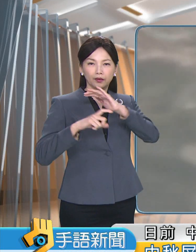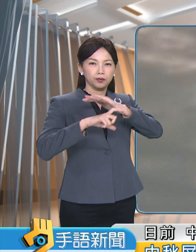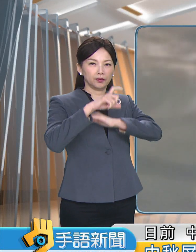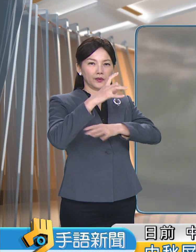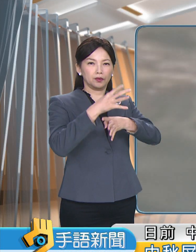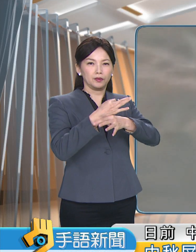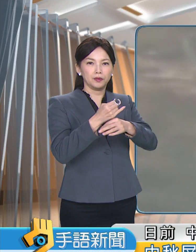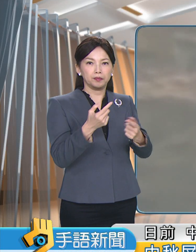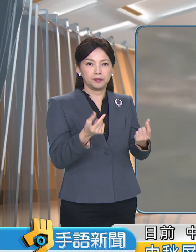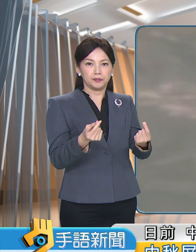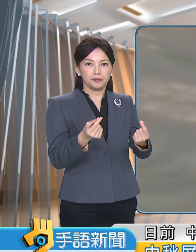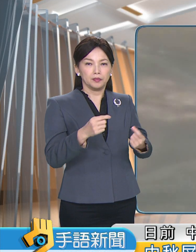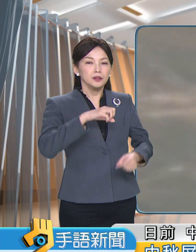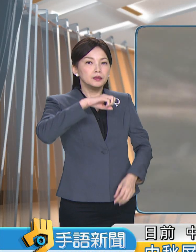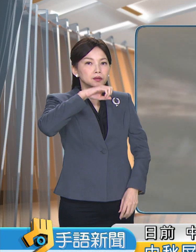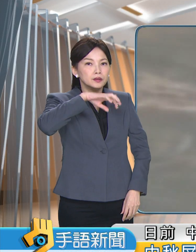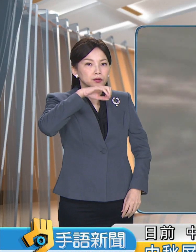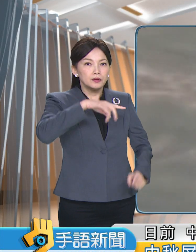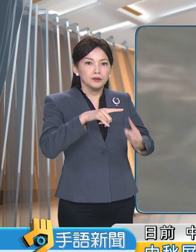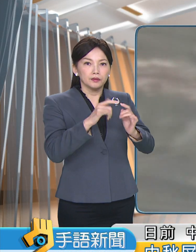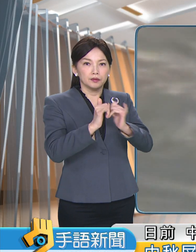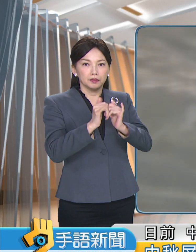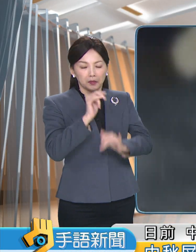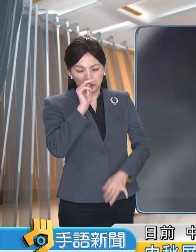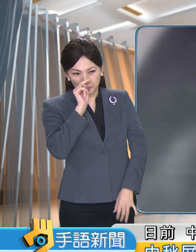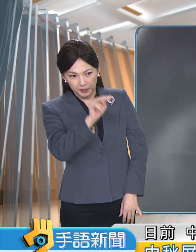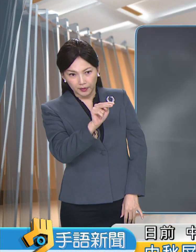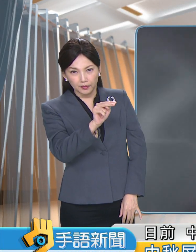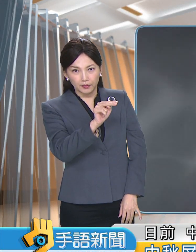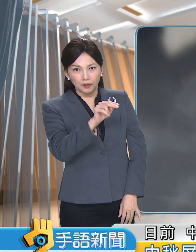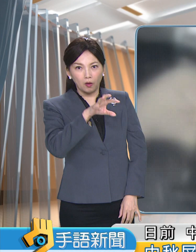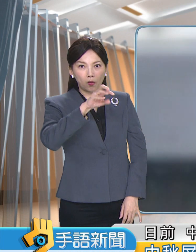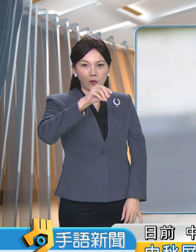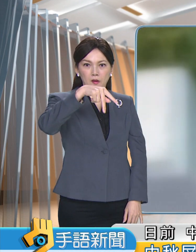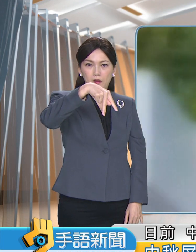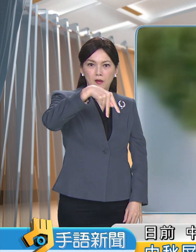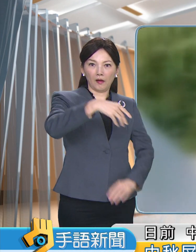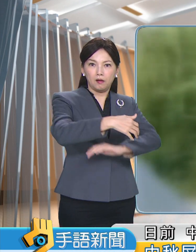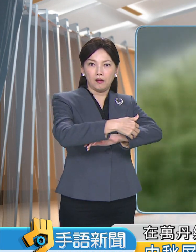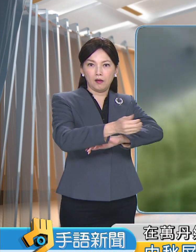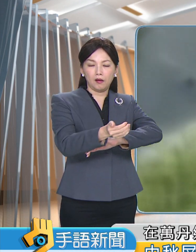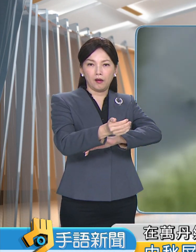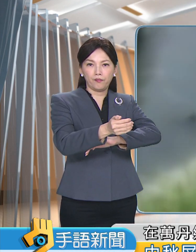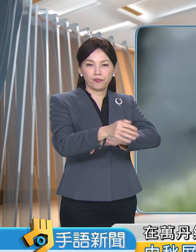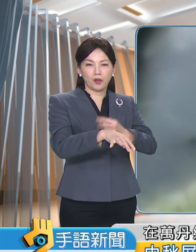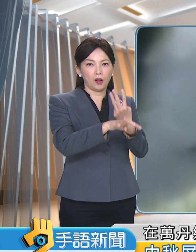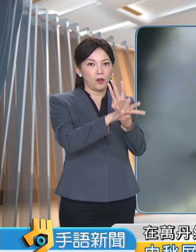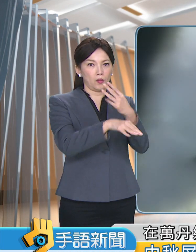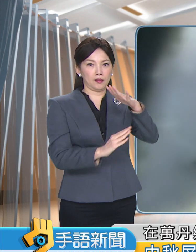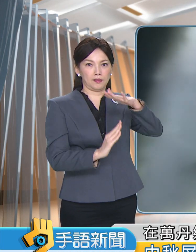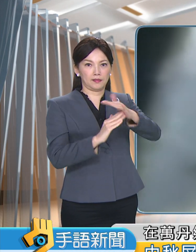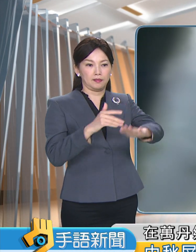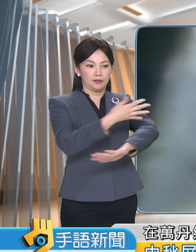日前，中秋节当天，屏东有民众通报，在万丹乡轮顶堤